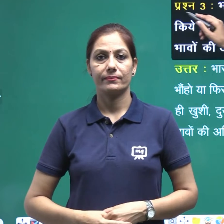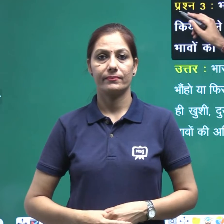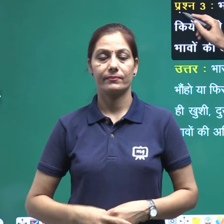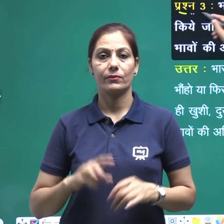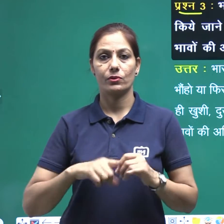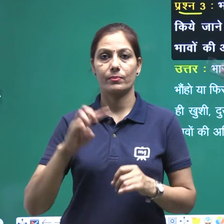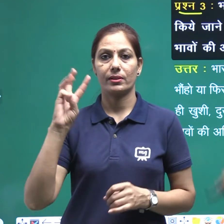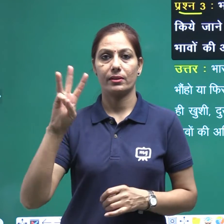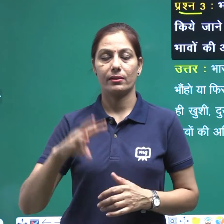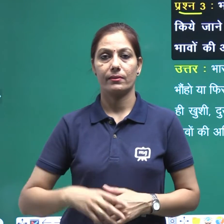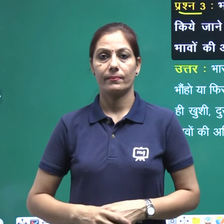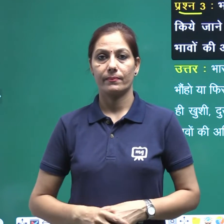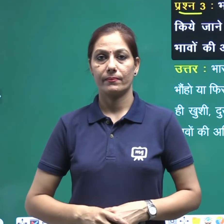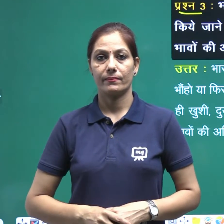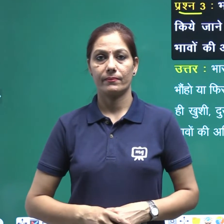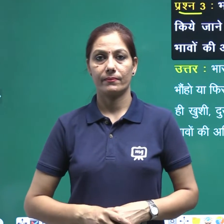प्रश्न 3,